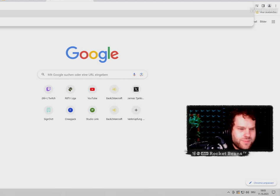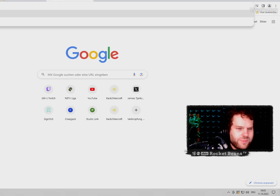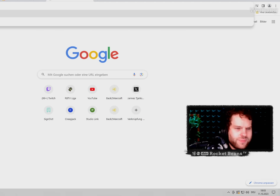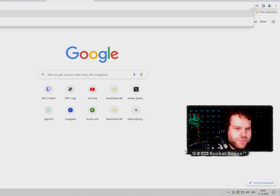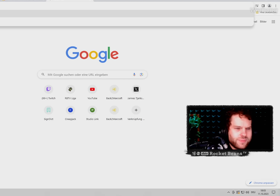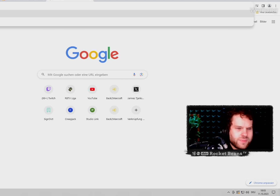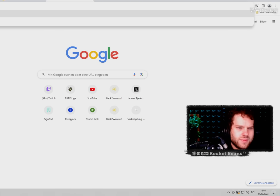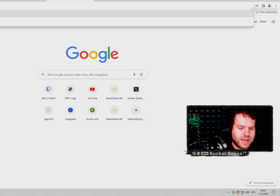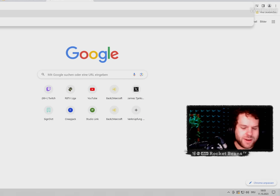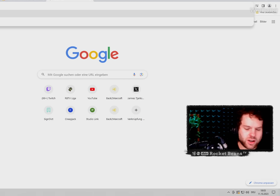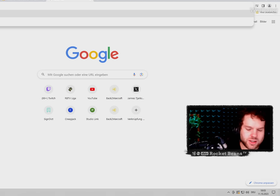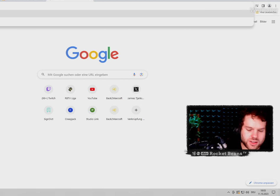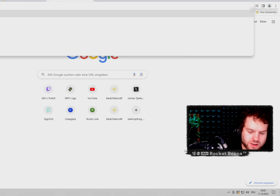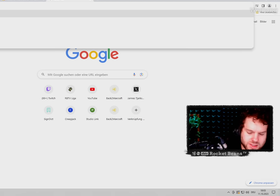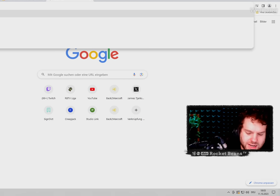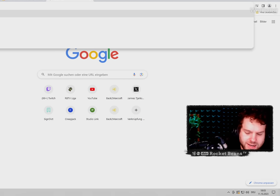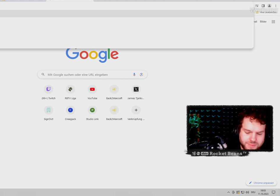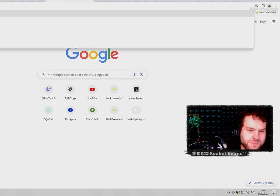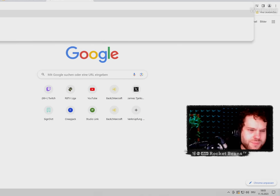Aber man könnte natürlich auch drei...